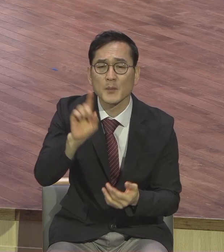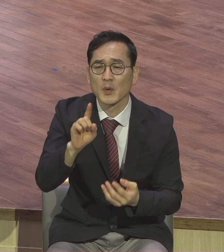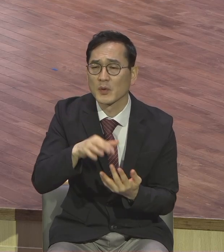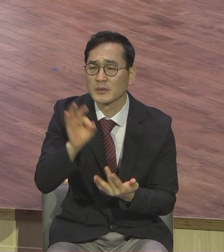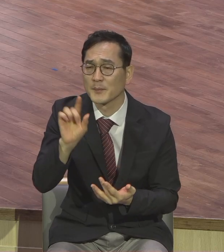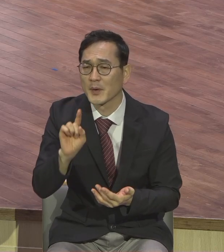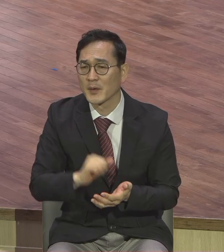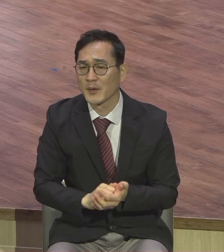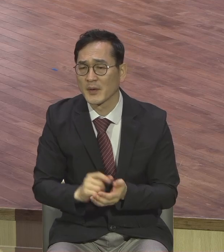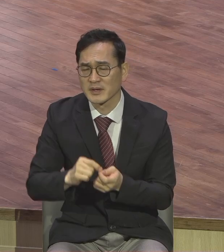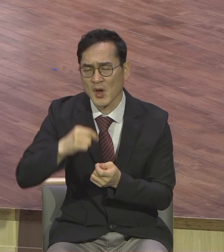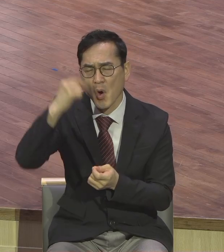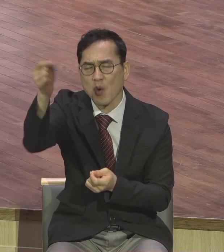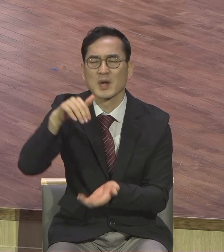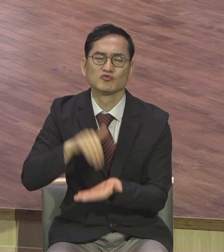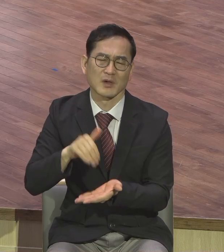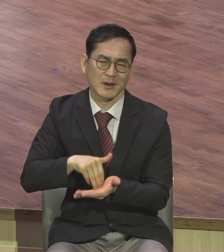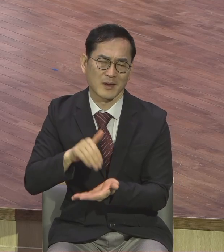영원한 후회.